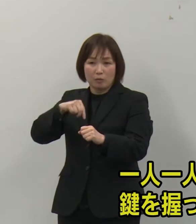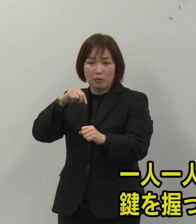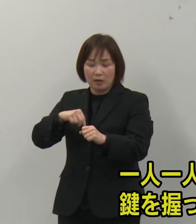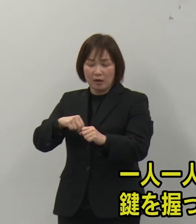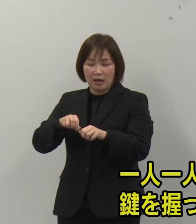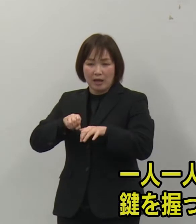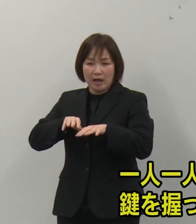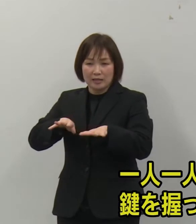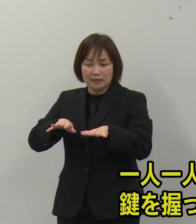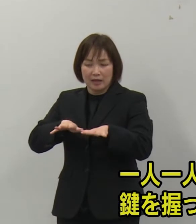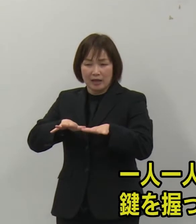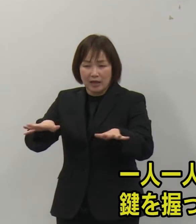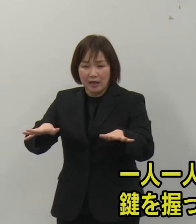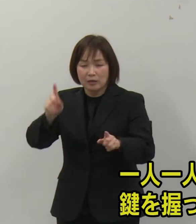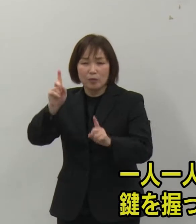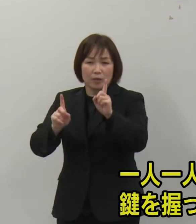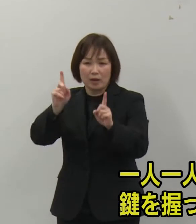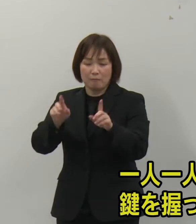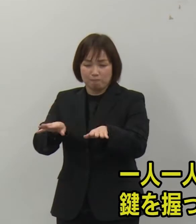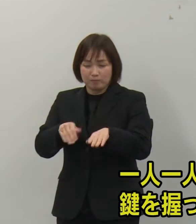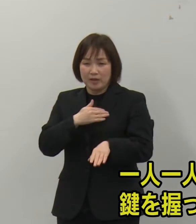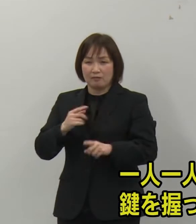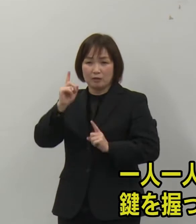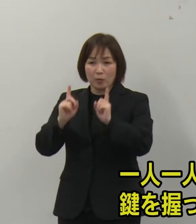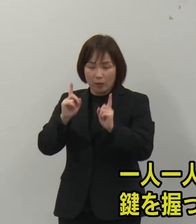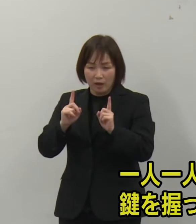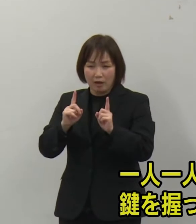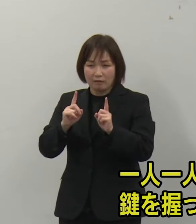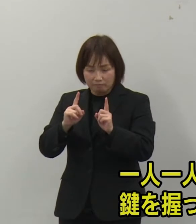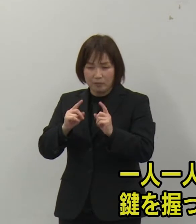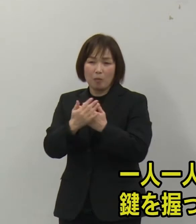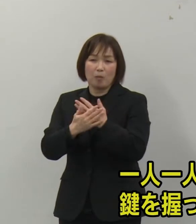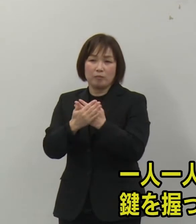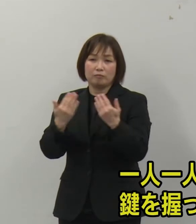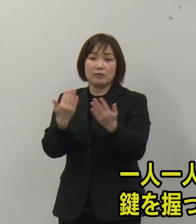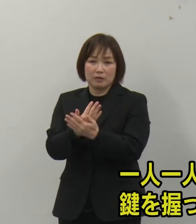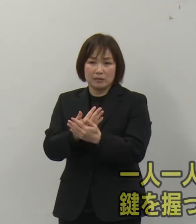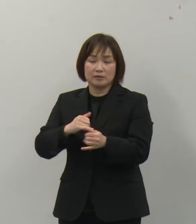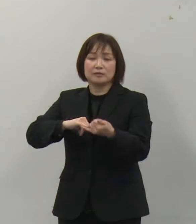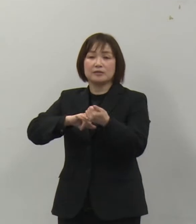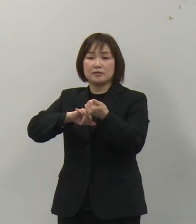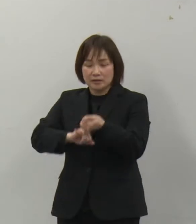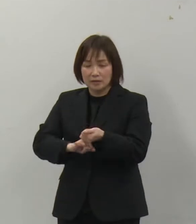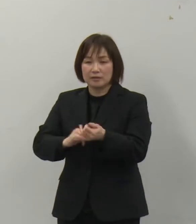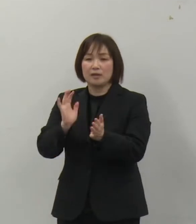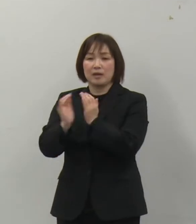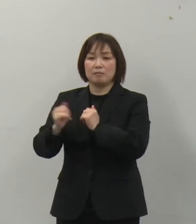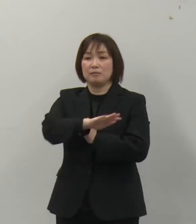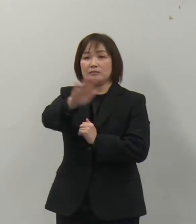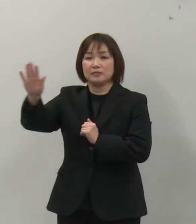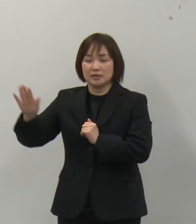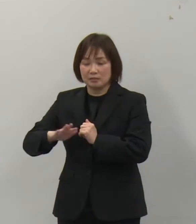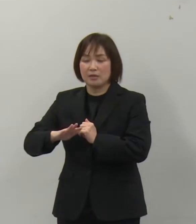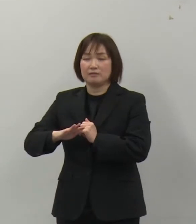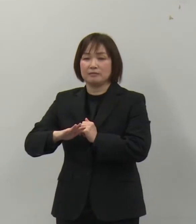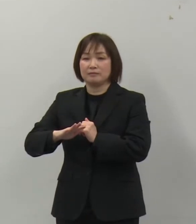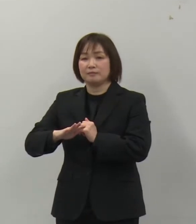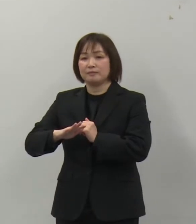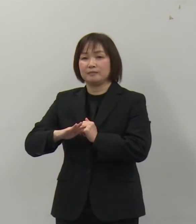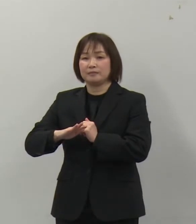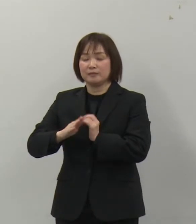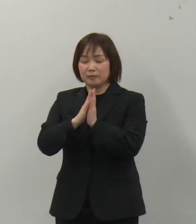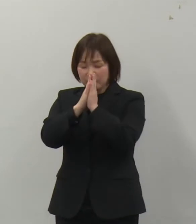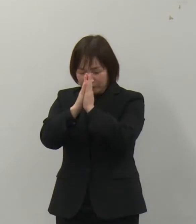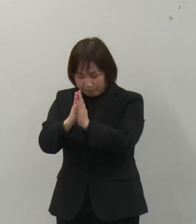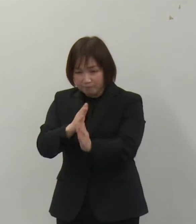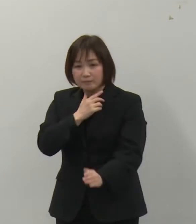感染が拡大するかどうか、それを鍵を握っております。ぜひ県民の皆様、強くお